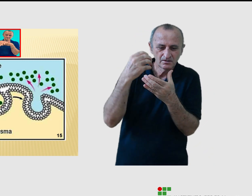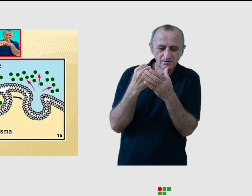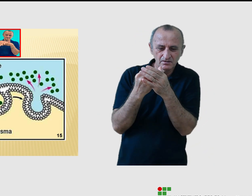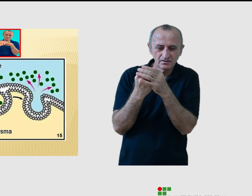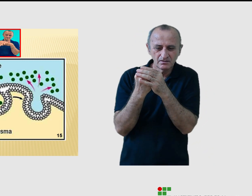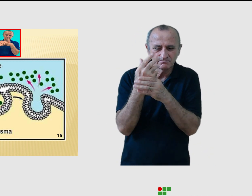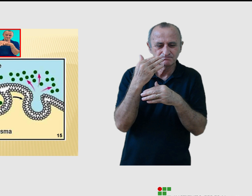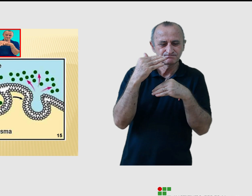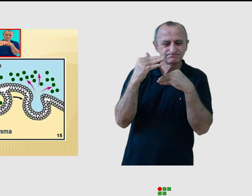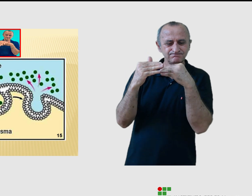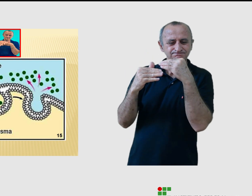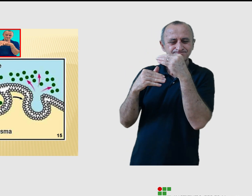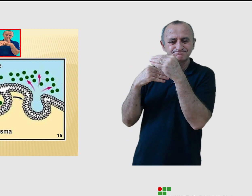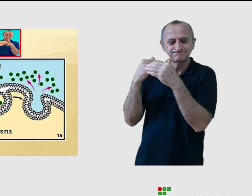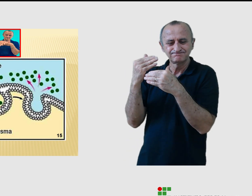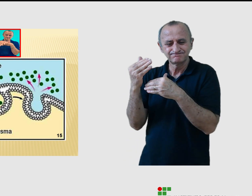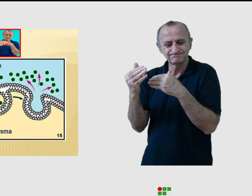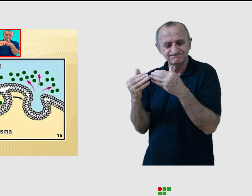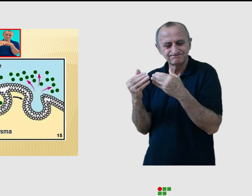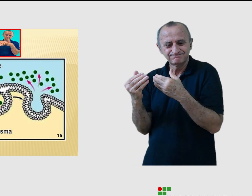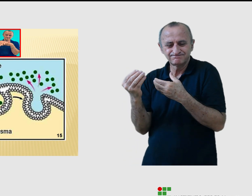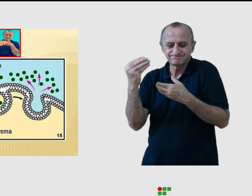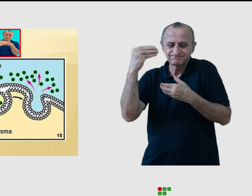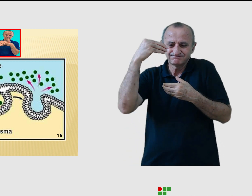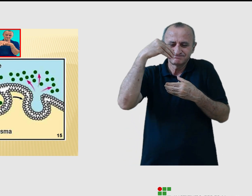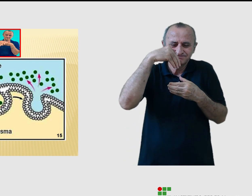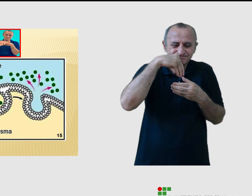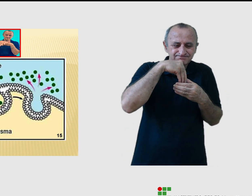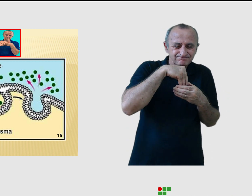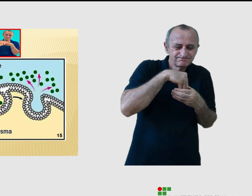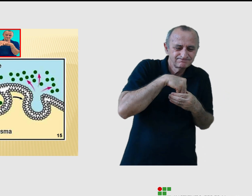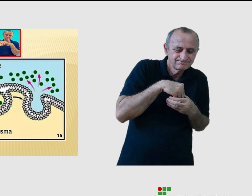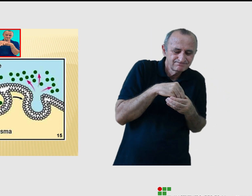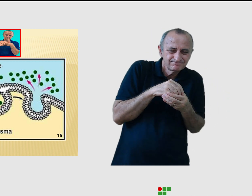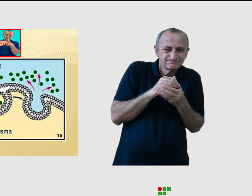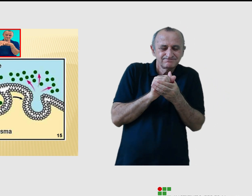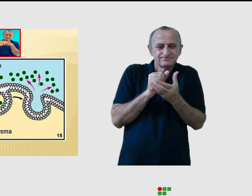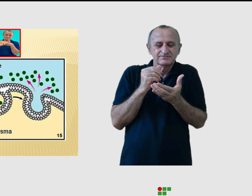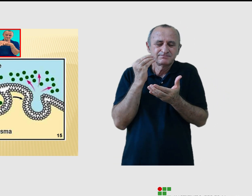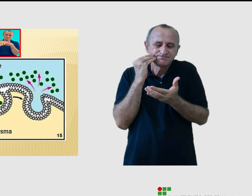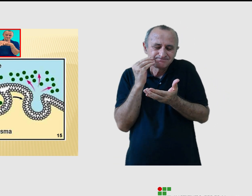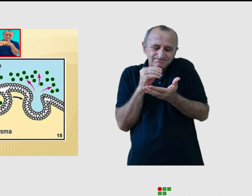uma vesícula para envolver algo que está dentro de